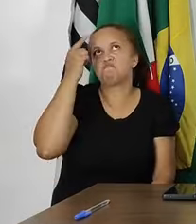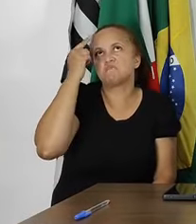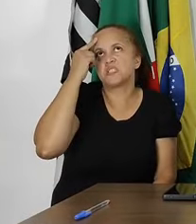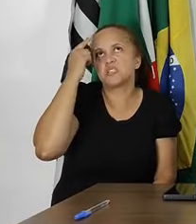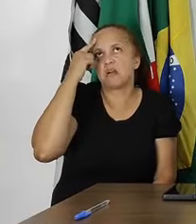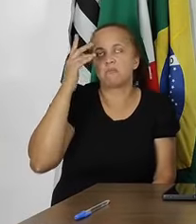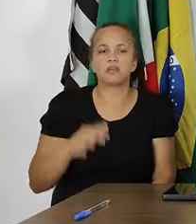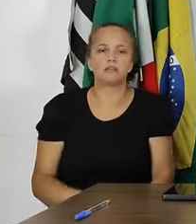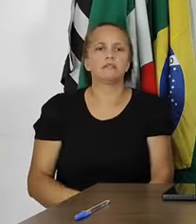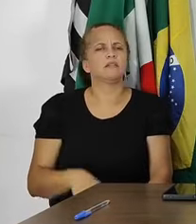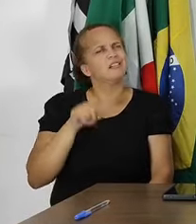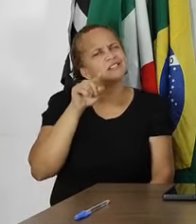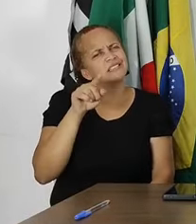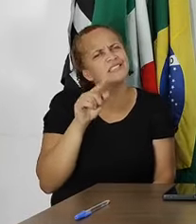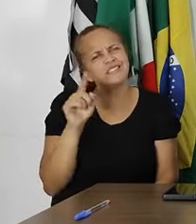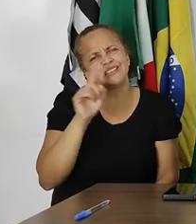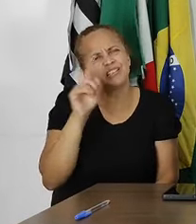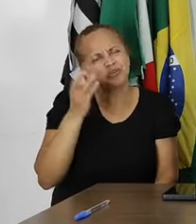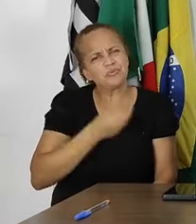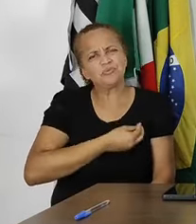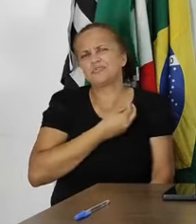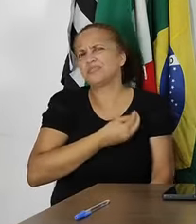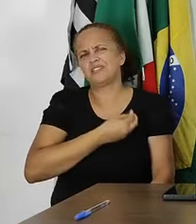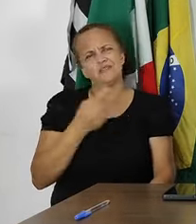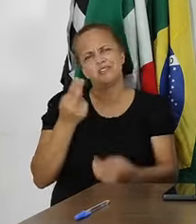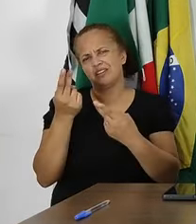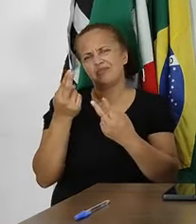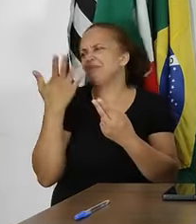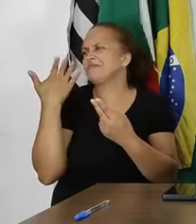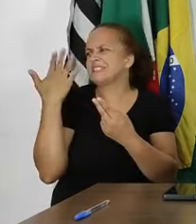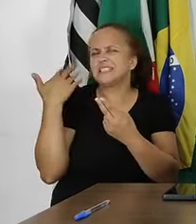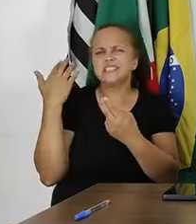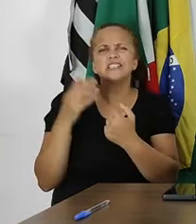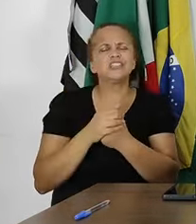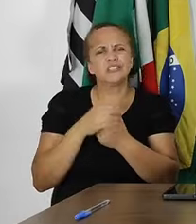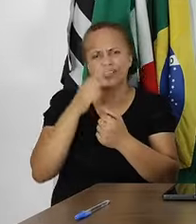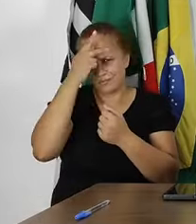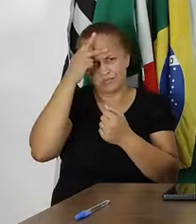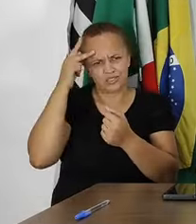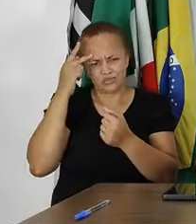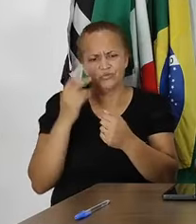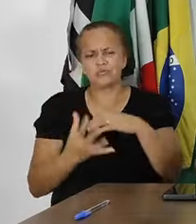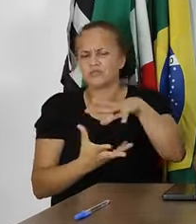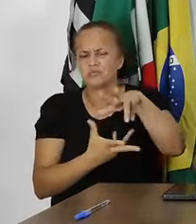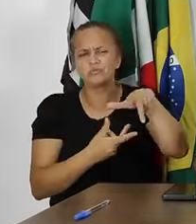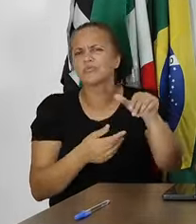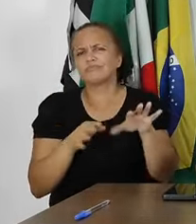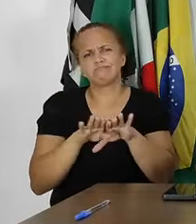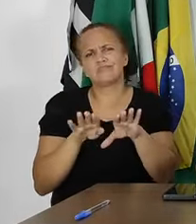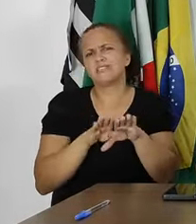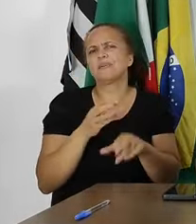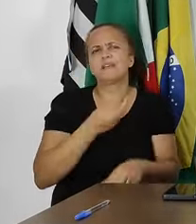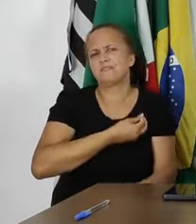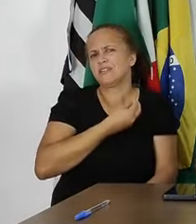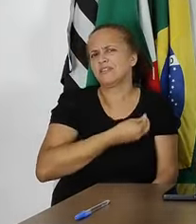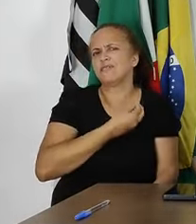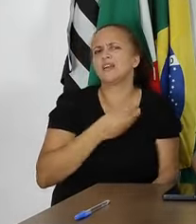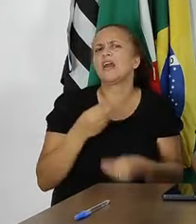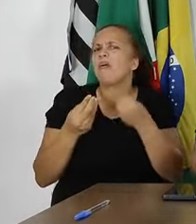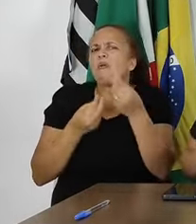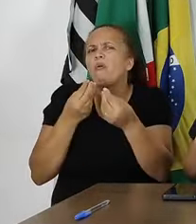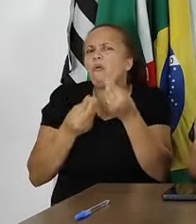Não andeis como os gentios. Como que os gentios andam? Como é que andam as